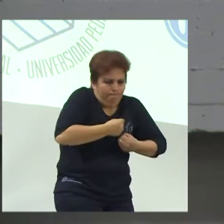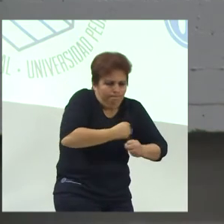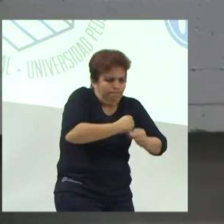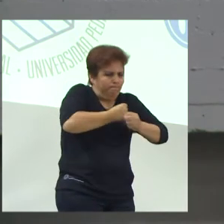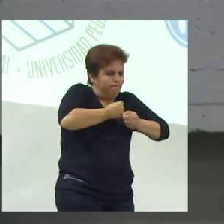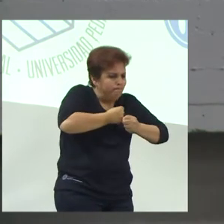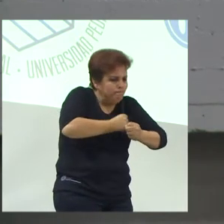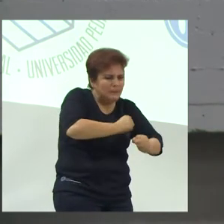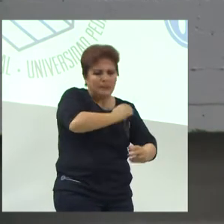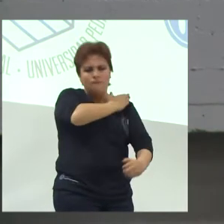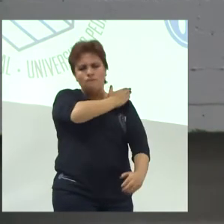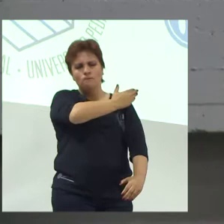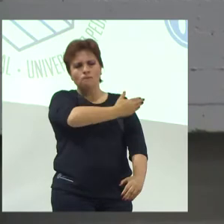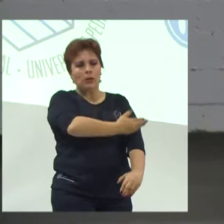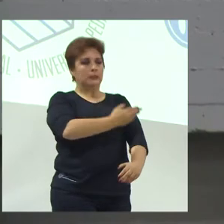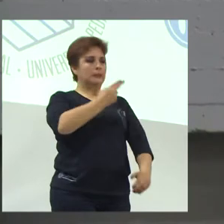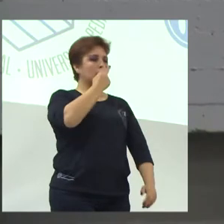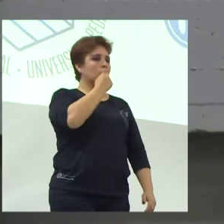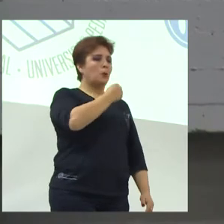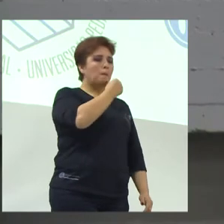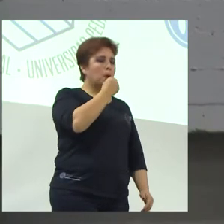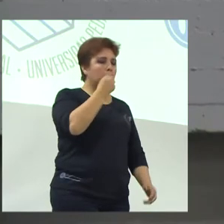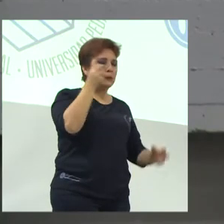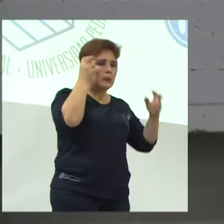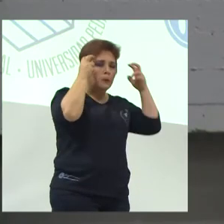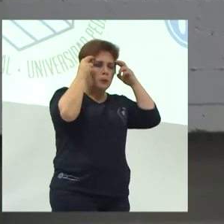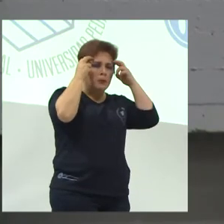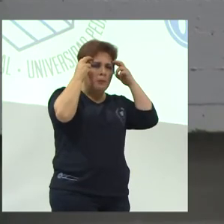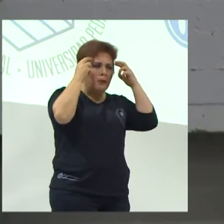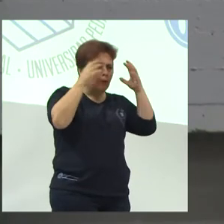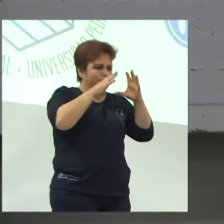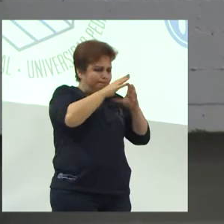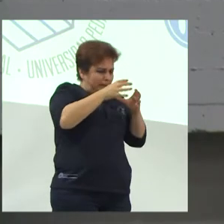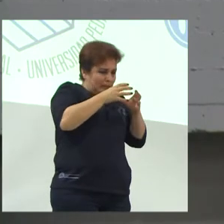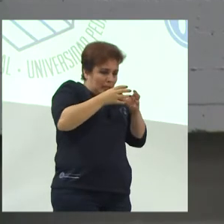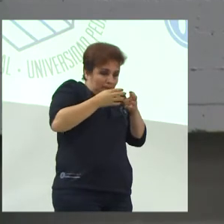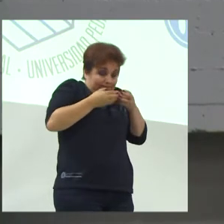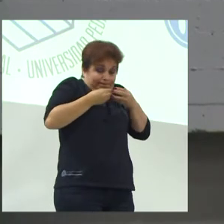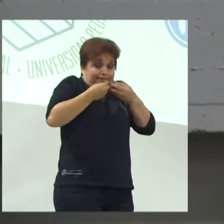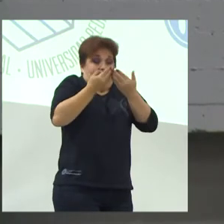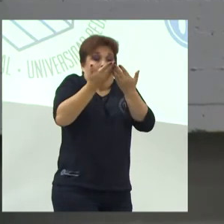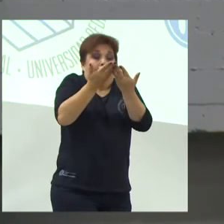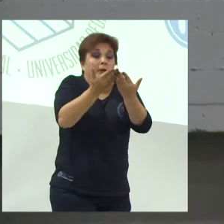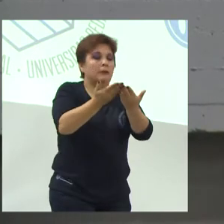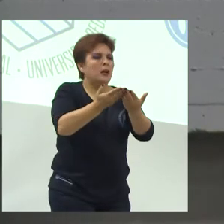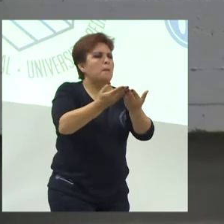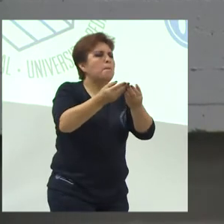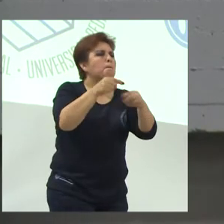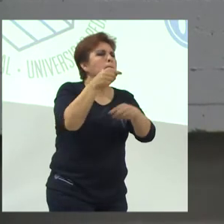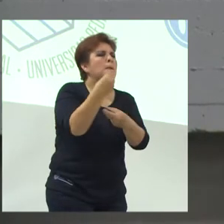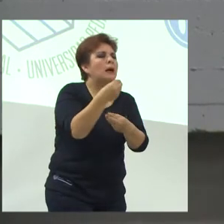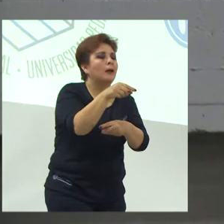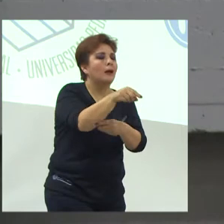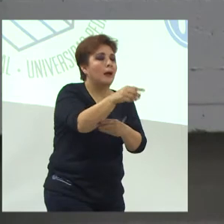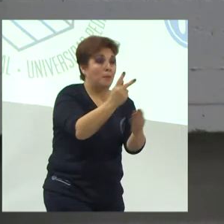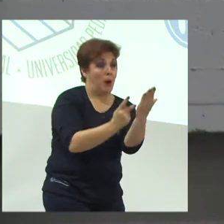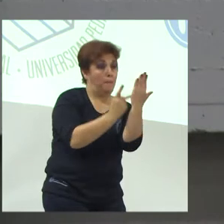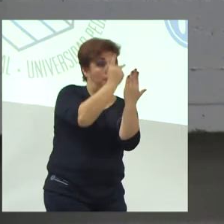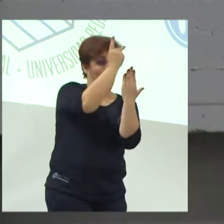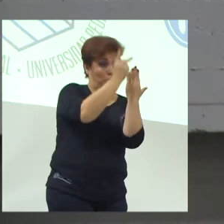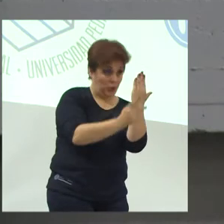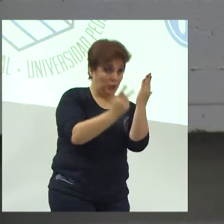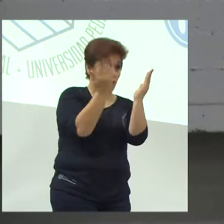su fuerza y su conocimiento al servicio de un proyecto del cual hoy